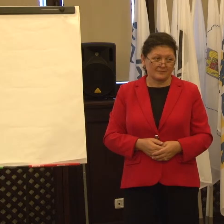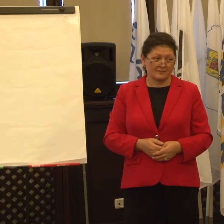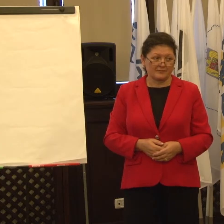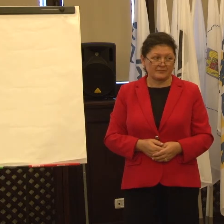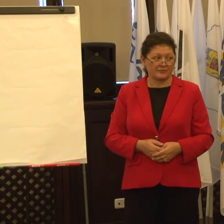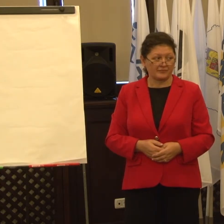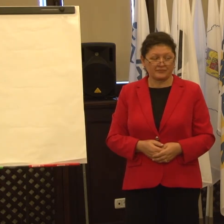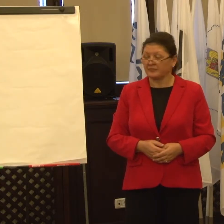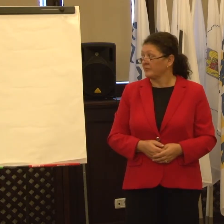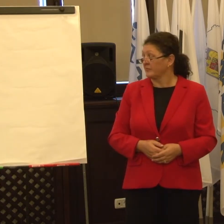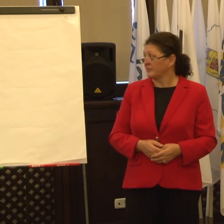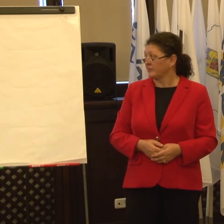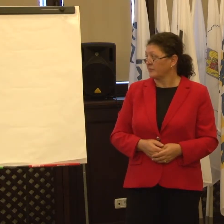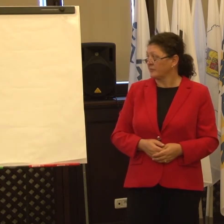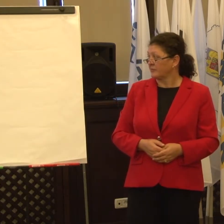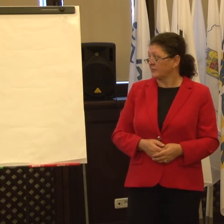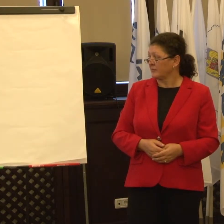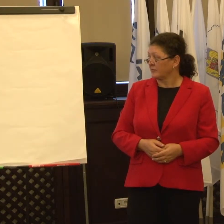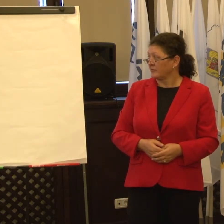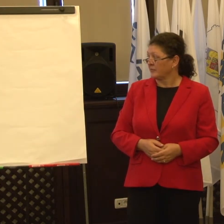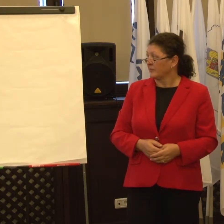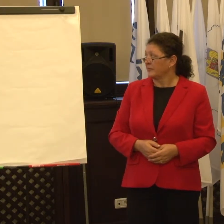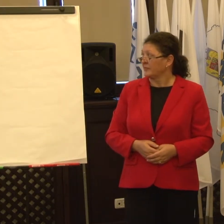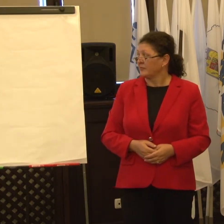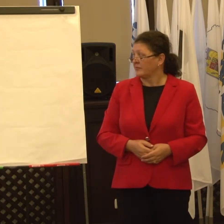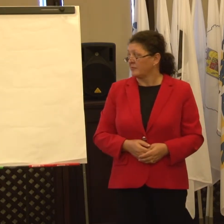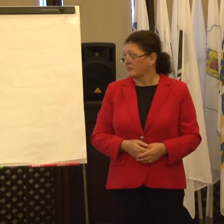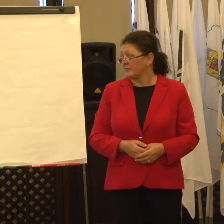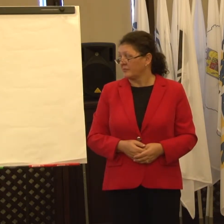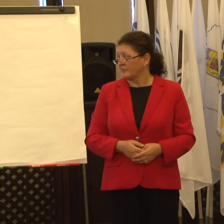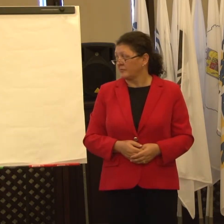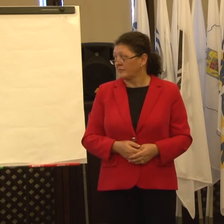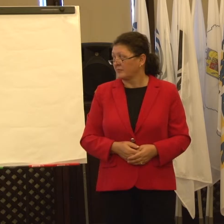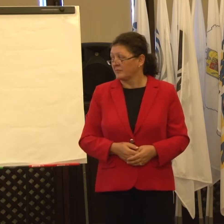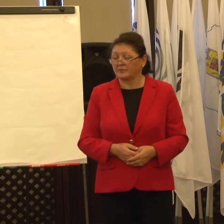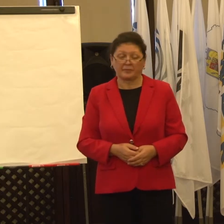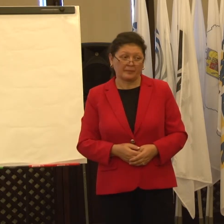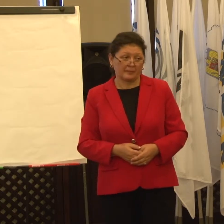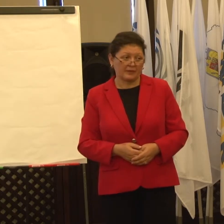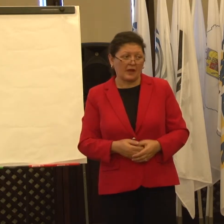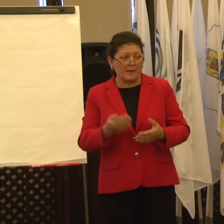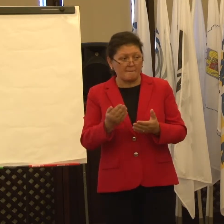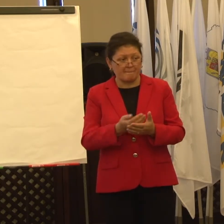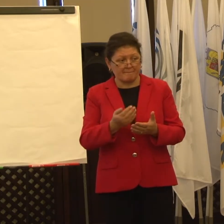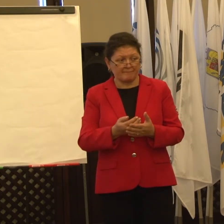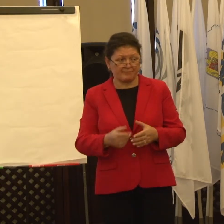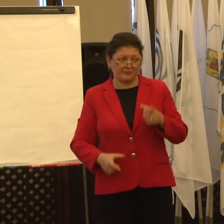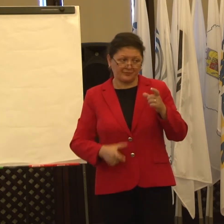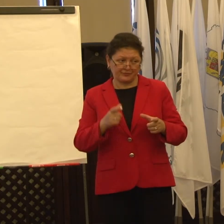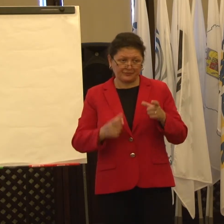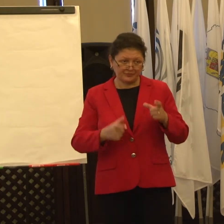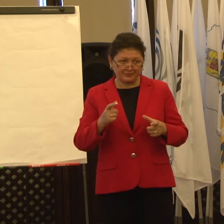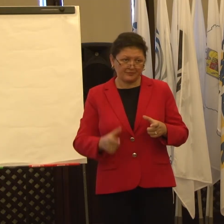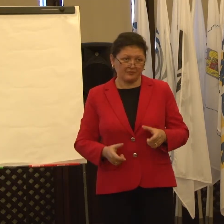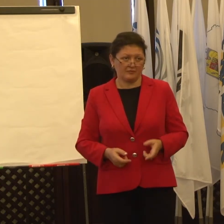să ne ducă undeva, să ne ducă și într-o zonă și să ne creeze precum celor